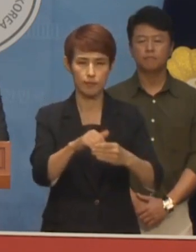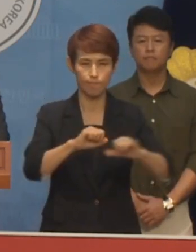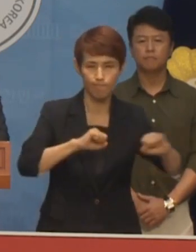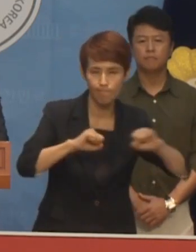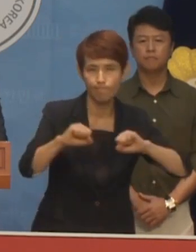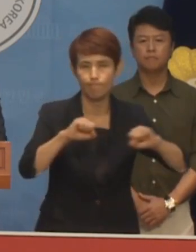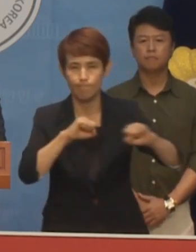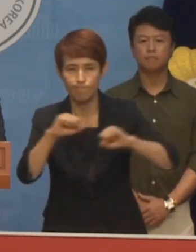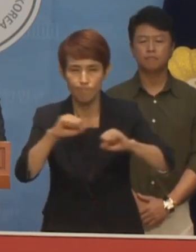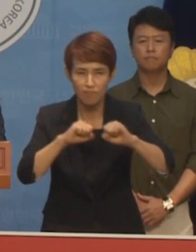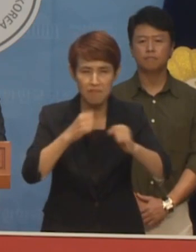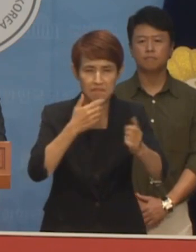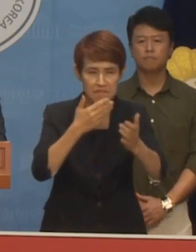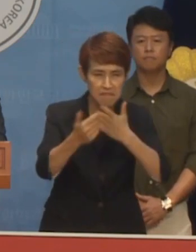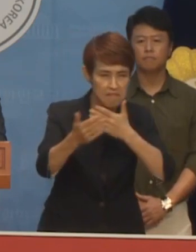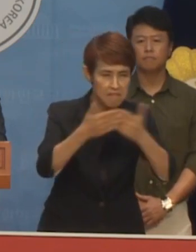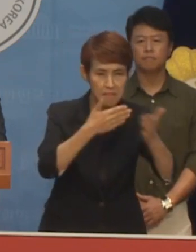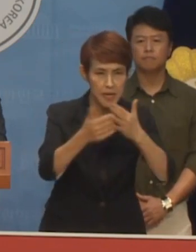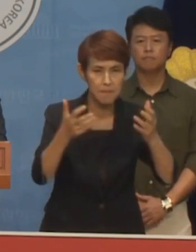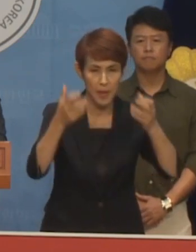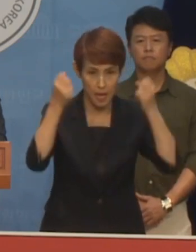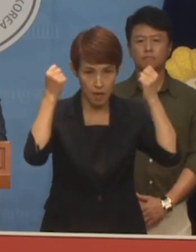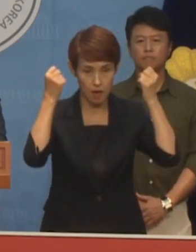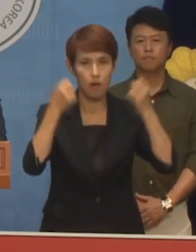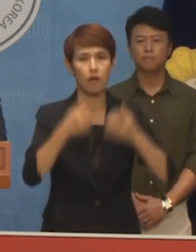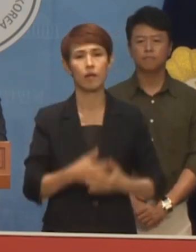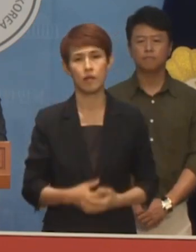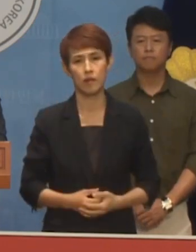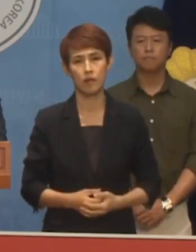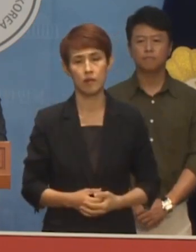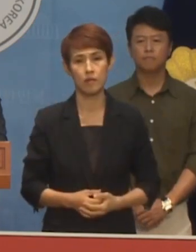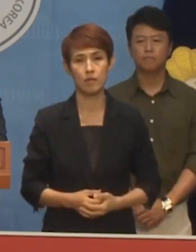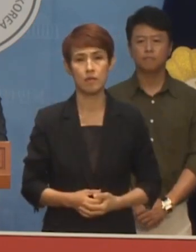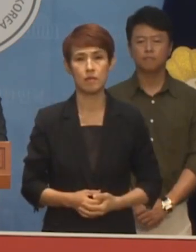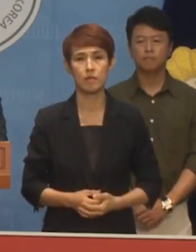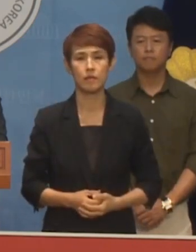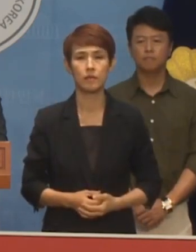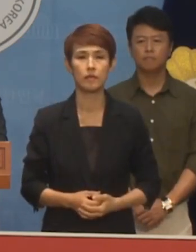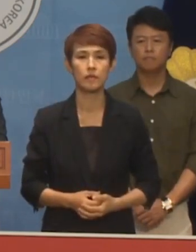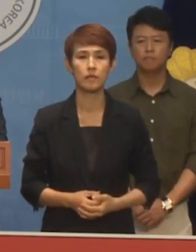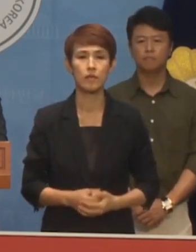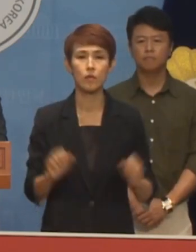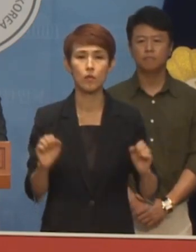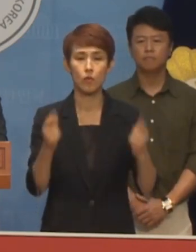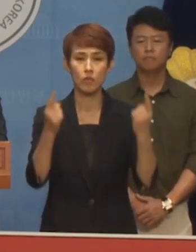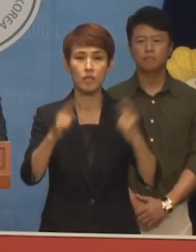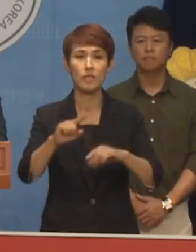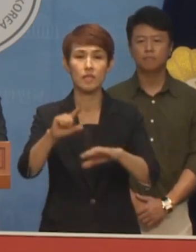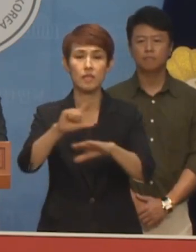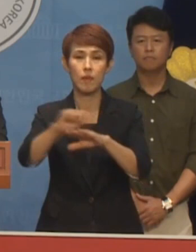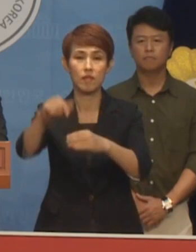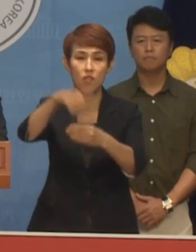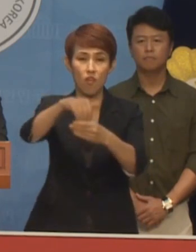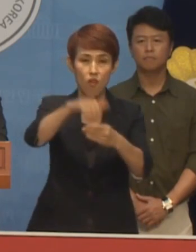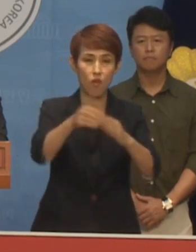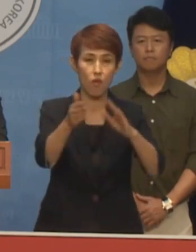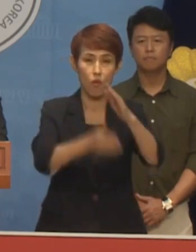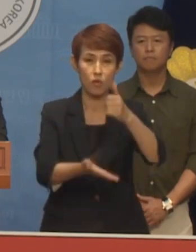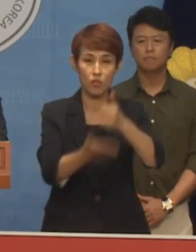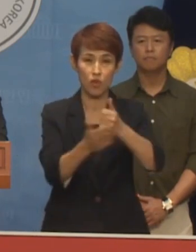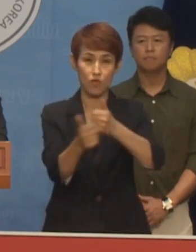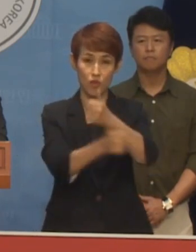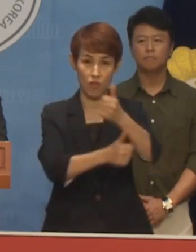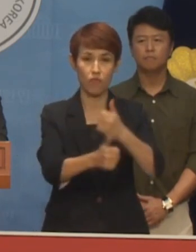그 현실을 겪었고 선당후사의 자세로 제8회 동시지방선거 충북도당 공천관리위원회